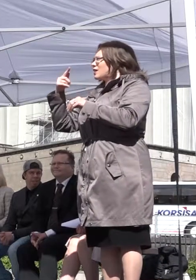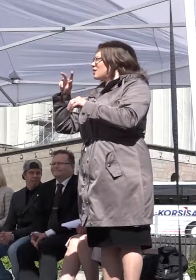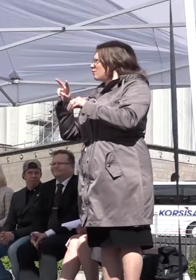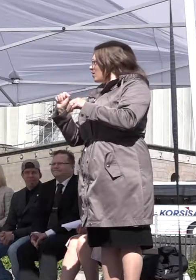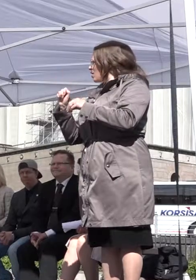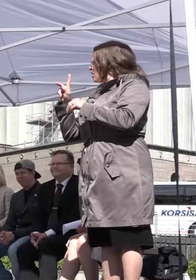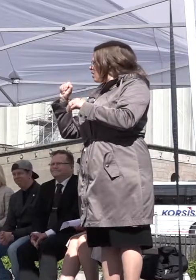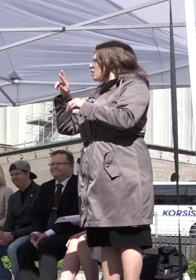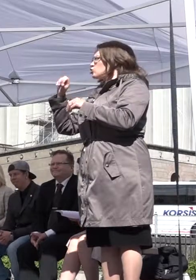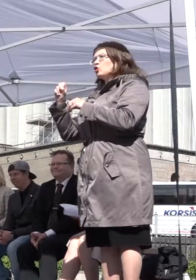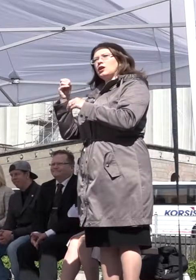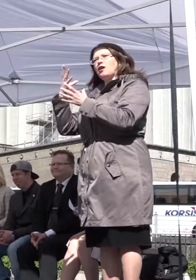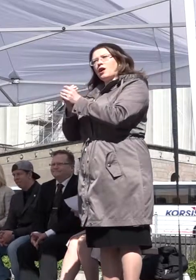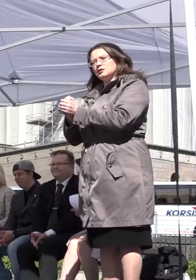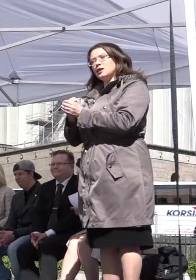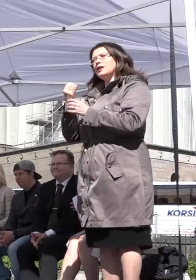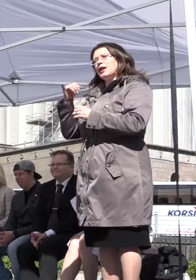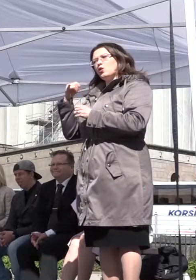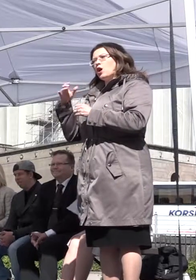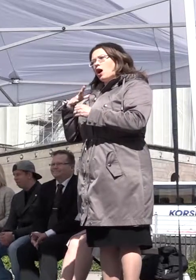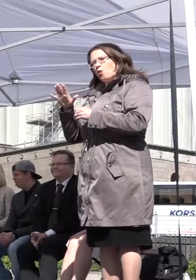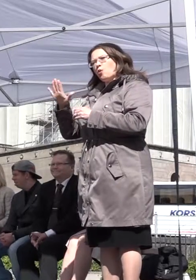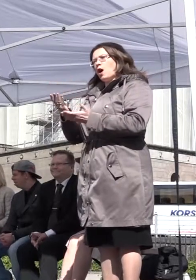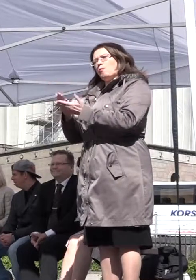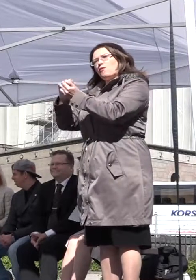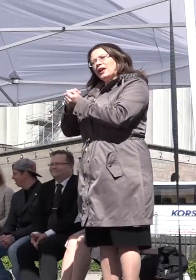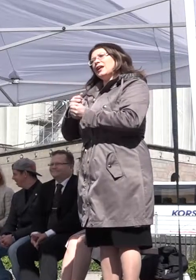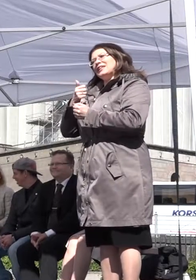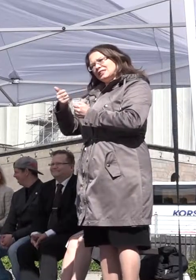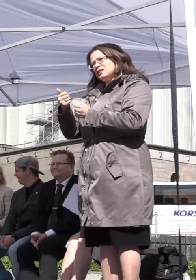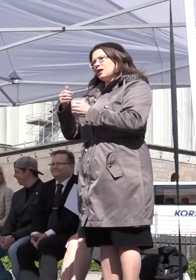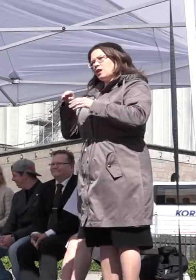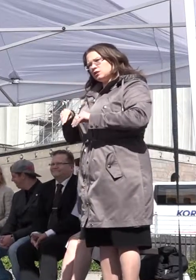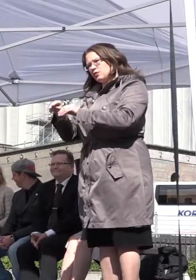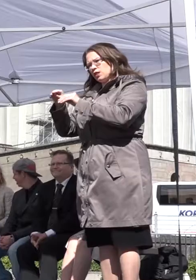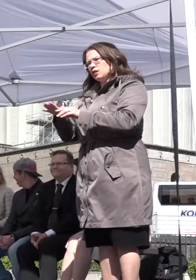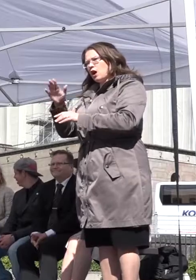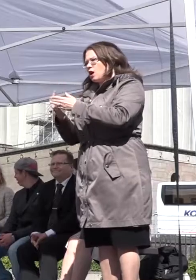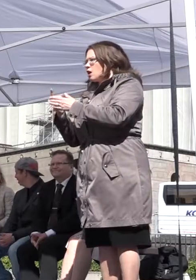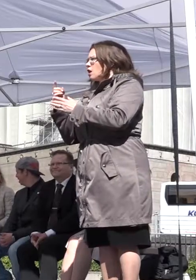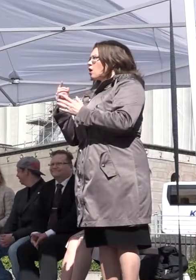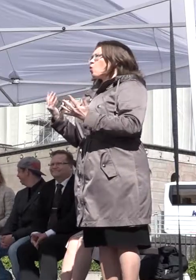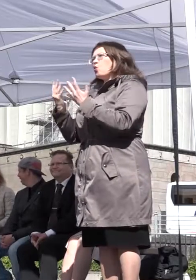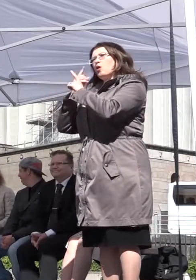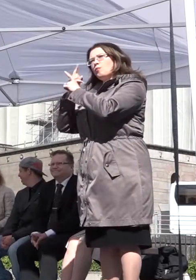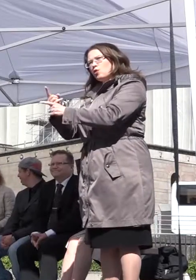haluaa kasvattaa apuvälineensä itse, luomuna ja siemenestä saakka. Hän löysi